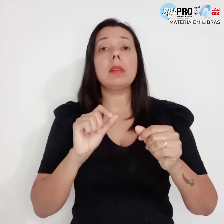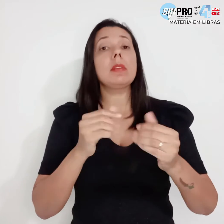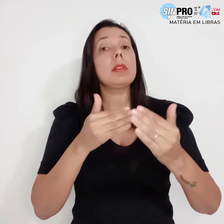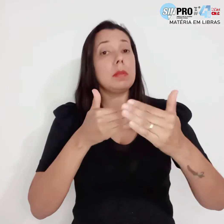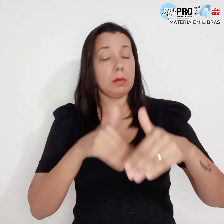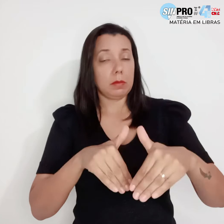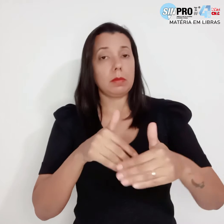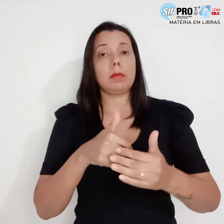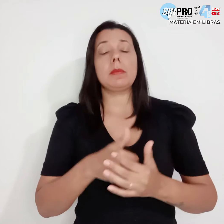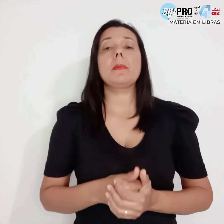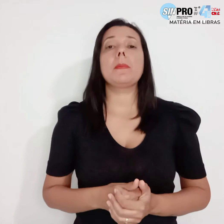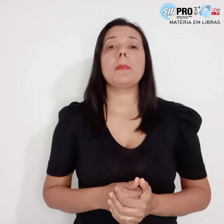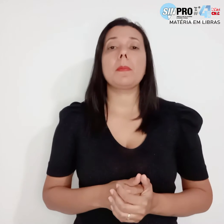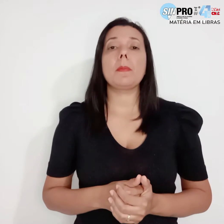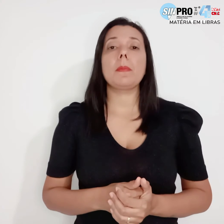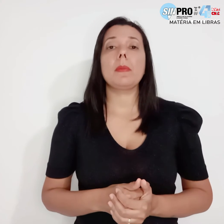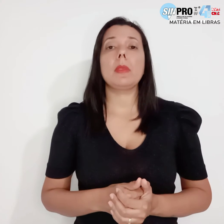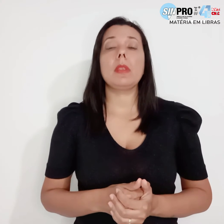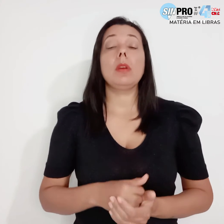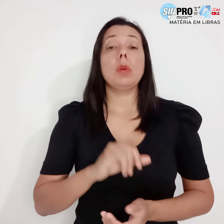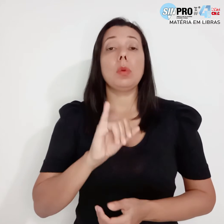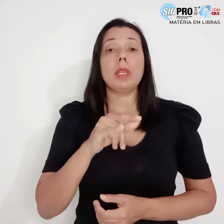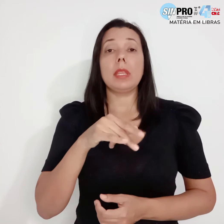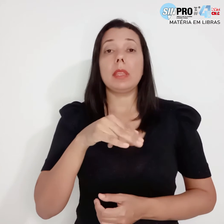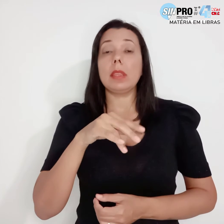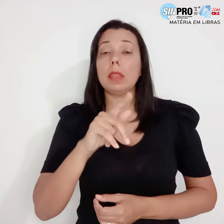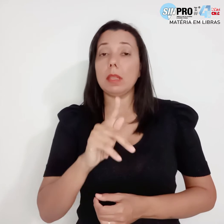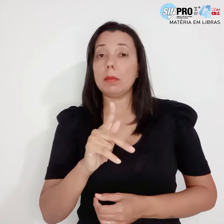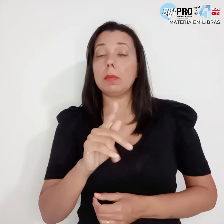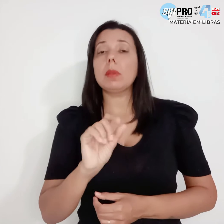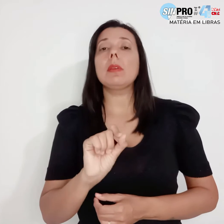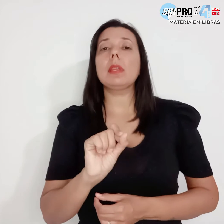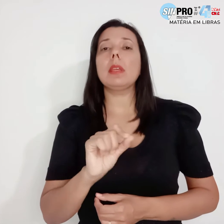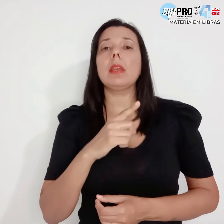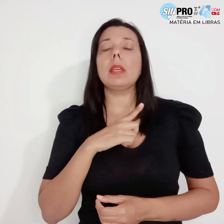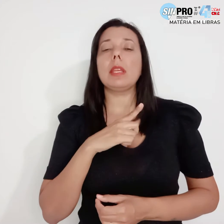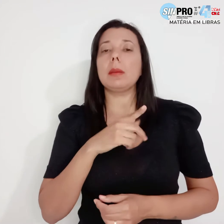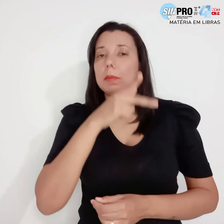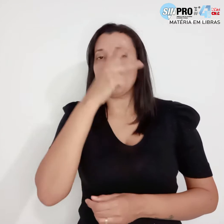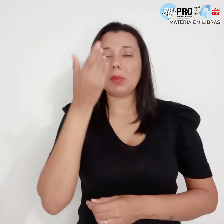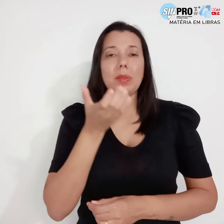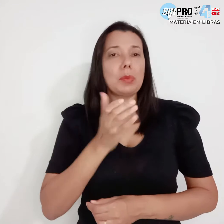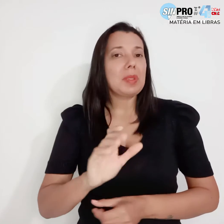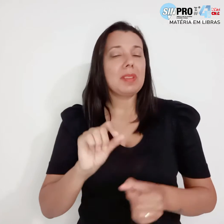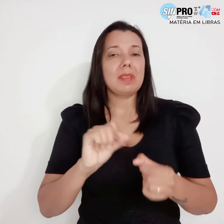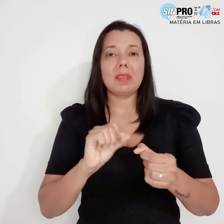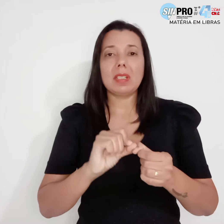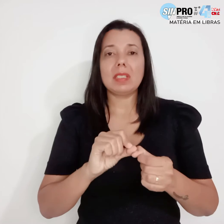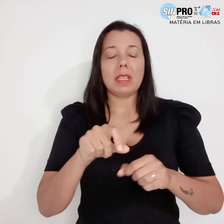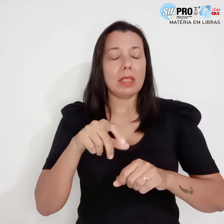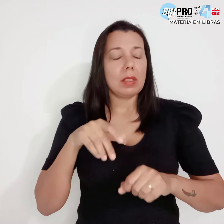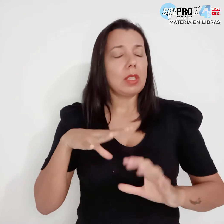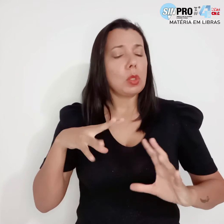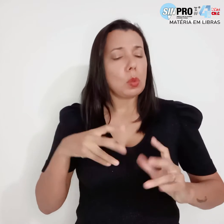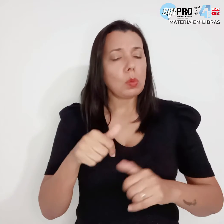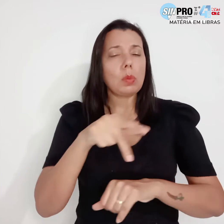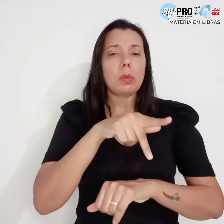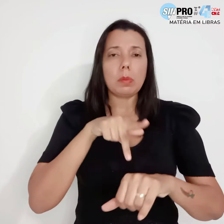aplicação das provas. Segundo o INEP, o índice de abstenção em todo o país na primeira fase do